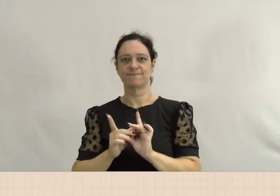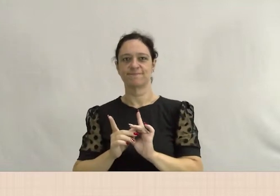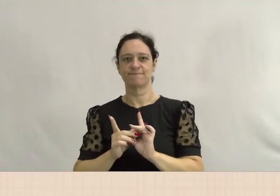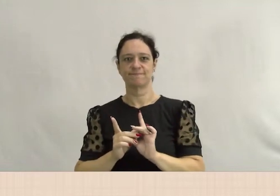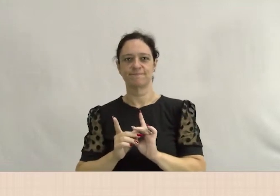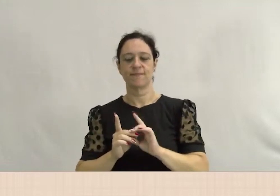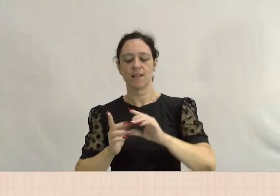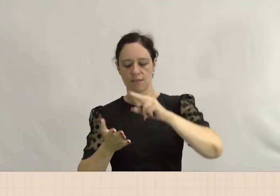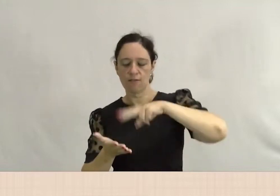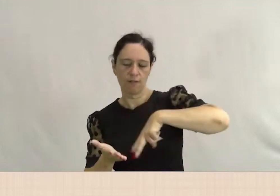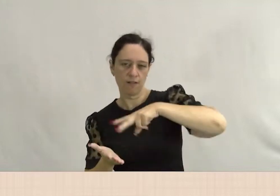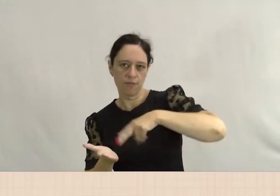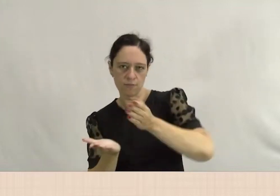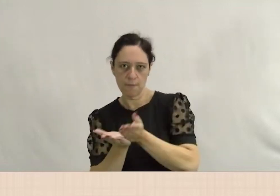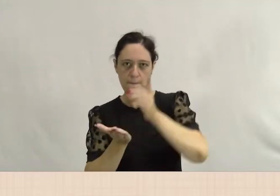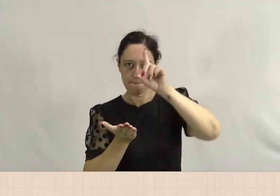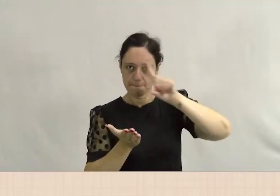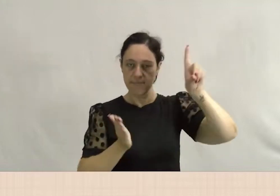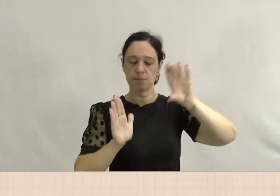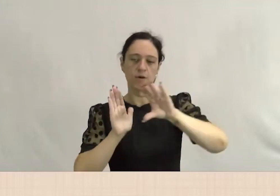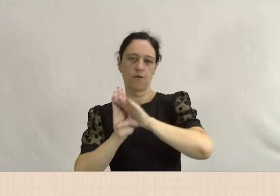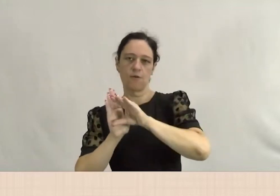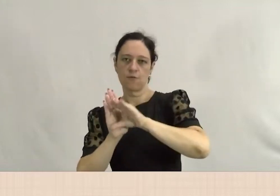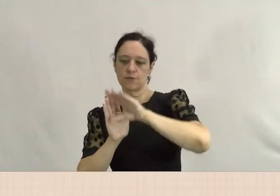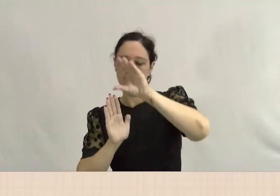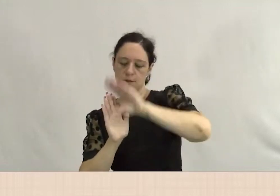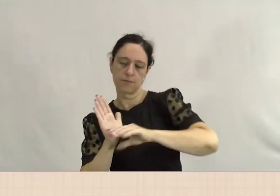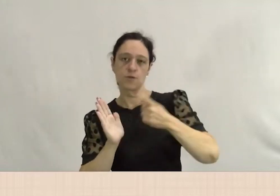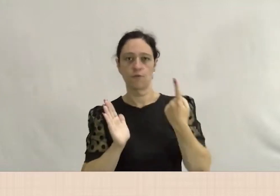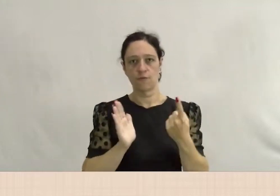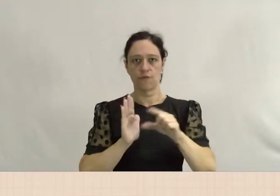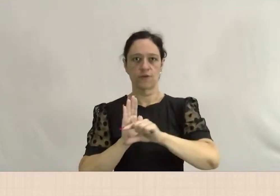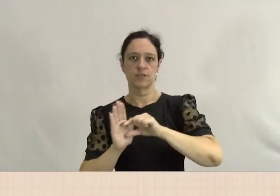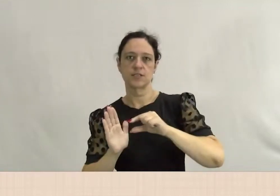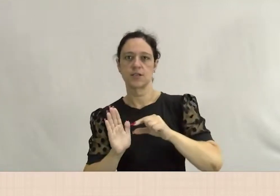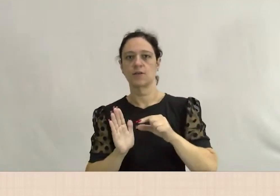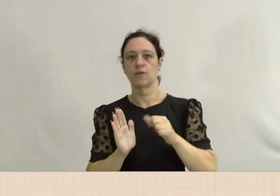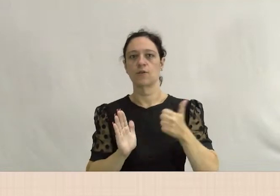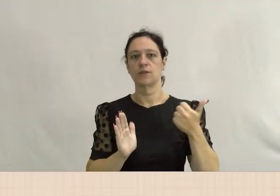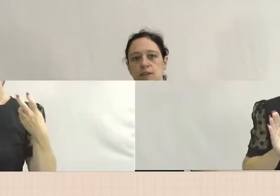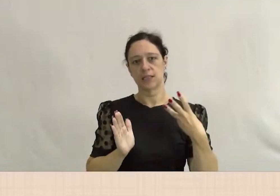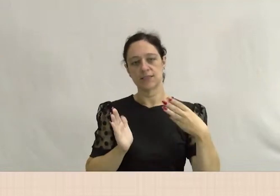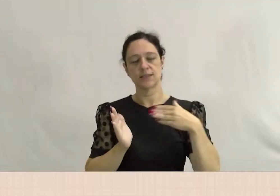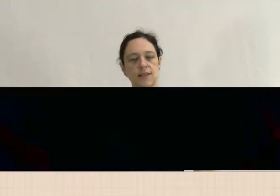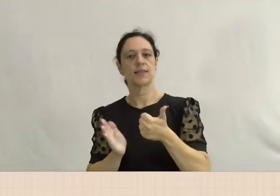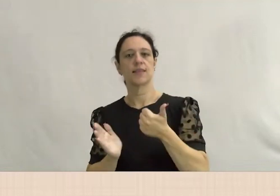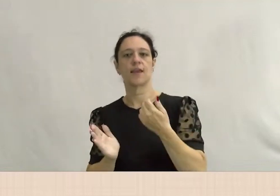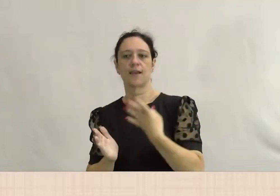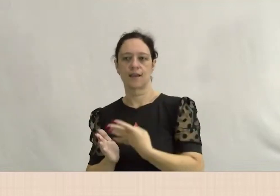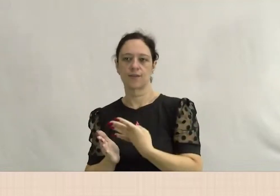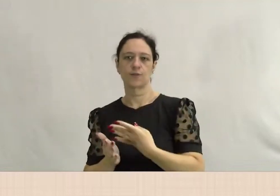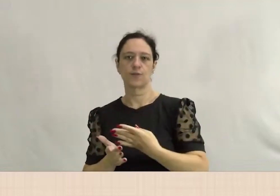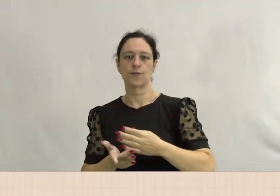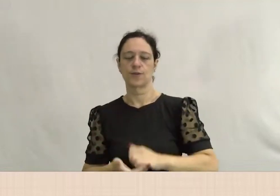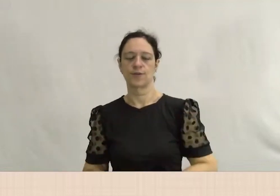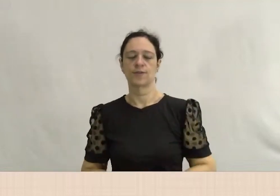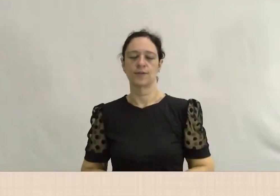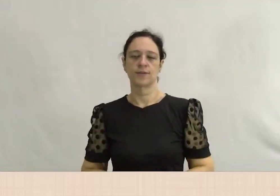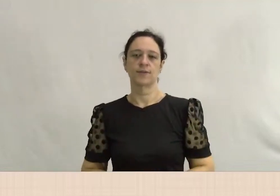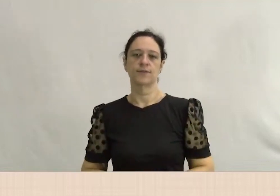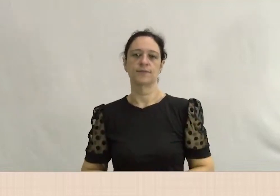A leitura da Bíblia é Colossenses capítulo 1, versículos 13 e 14.